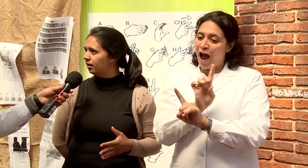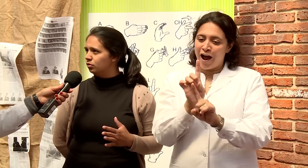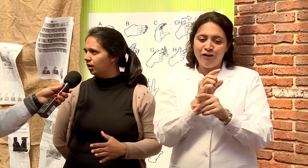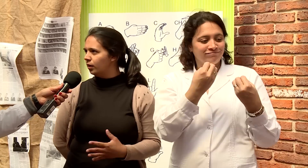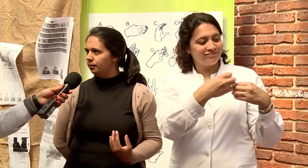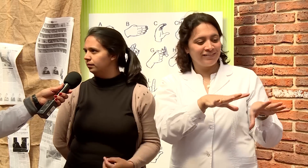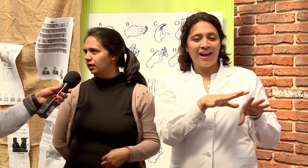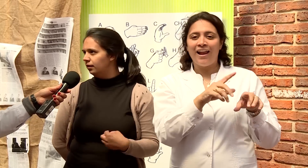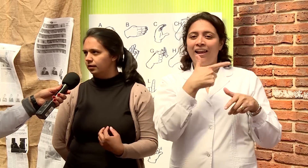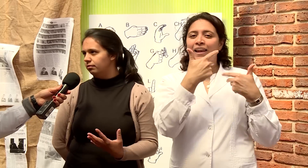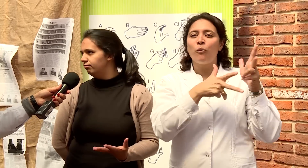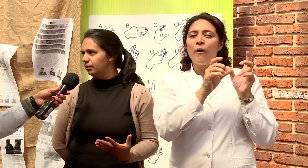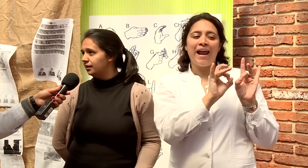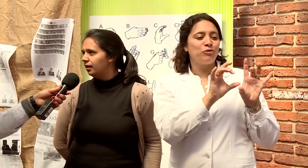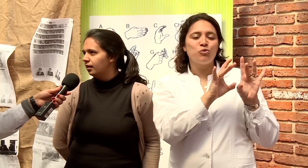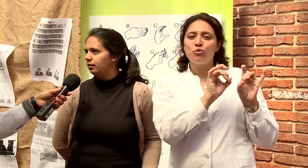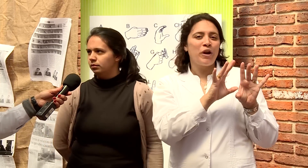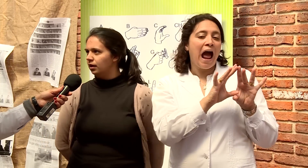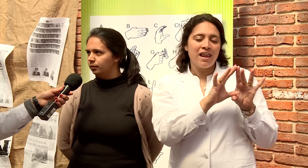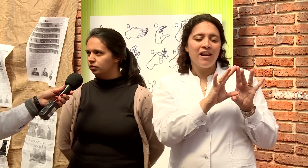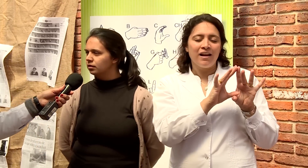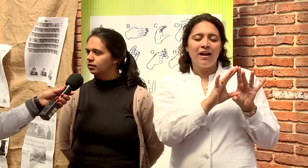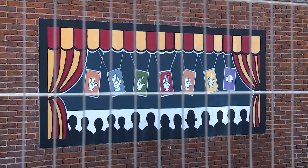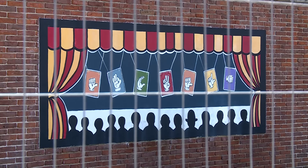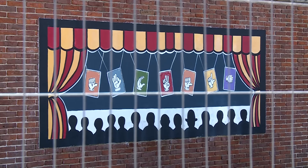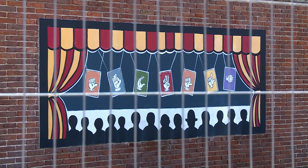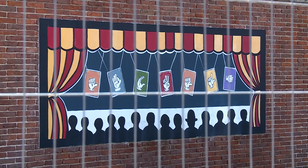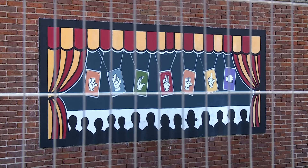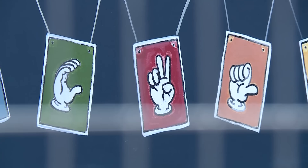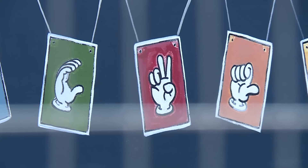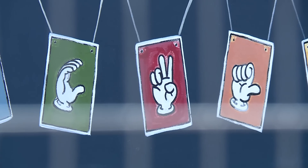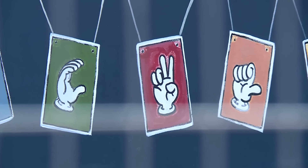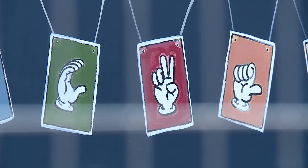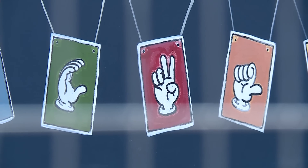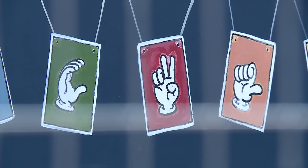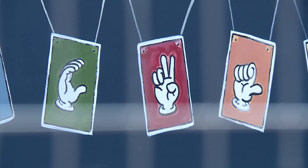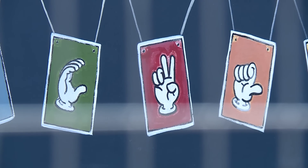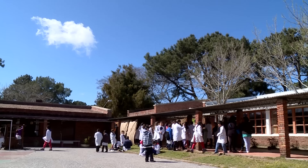lo que es su lengua materna, digamos.